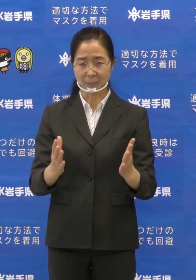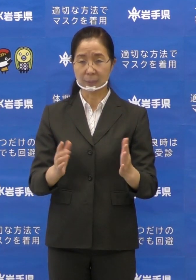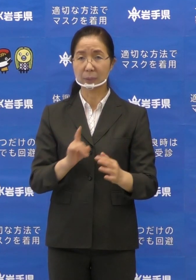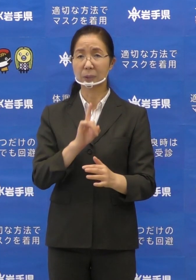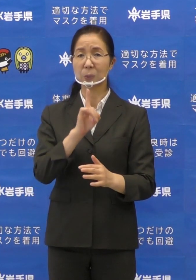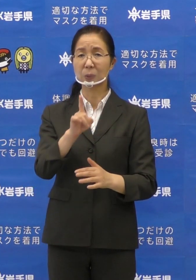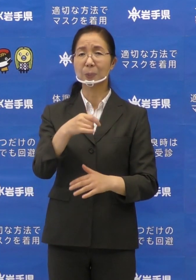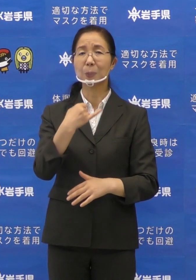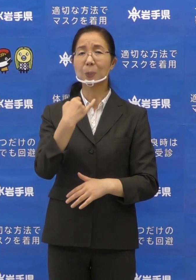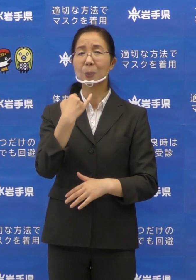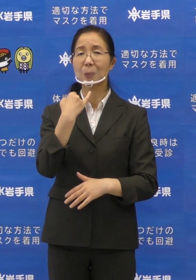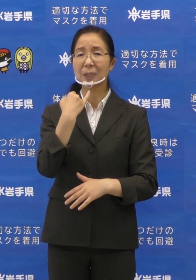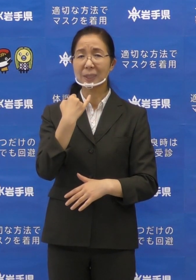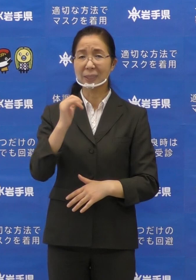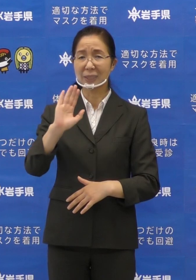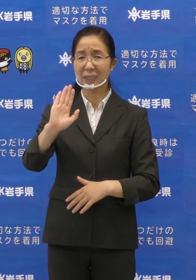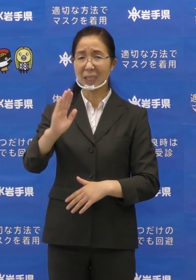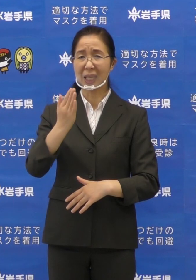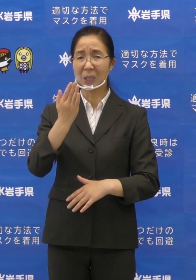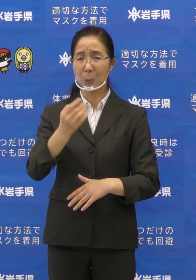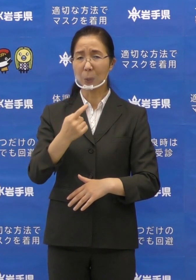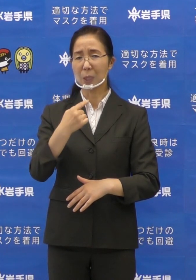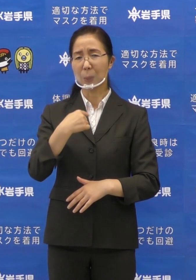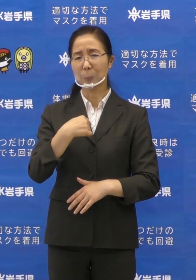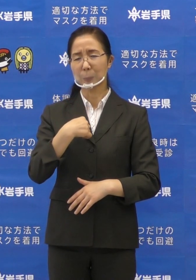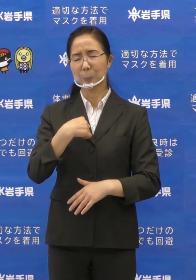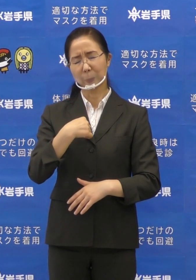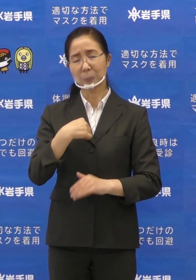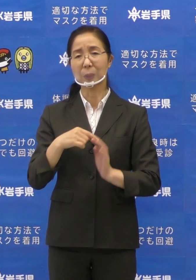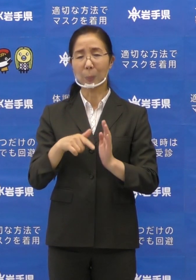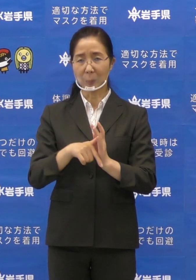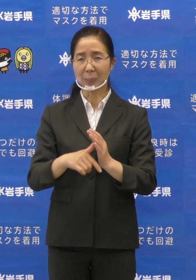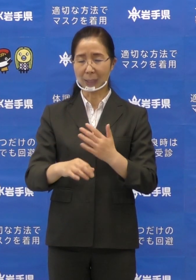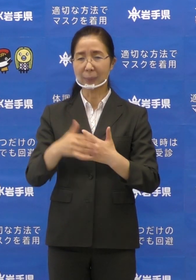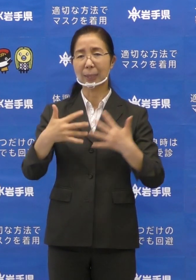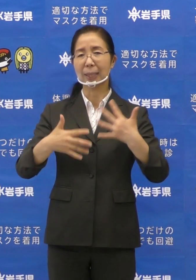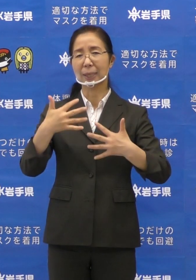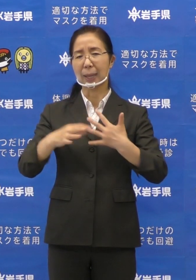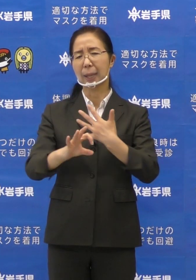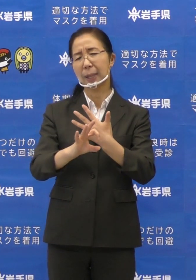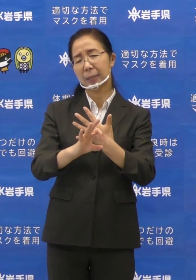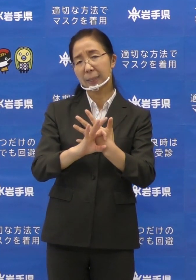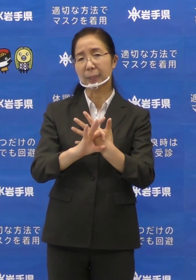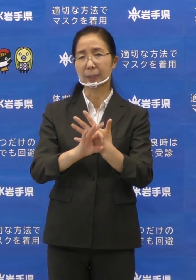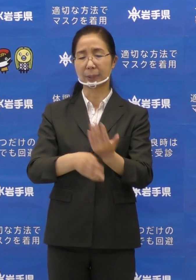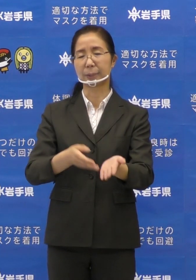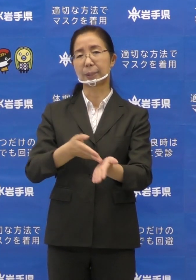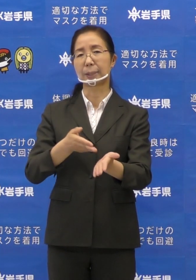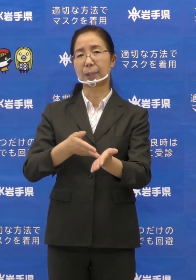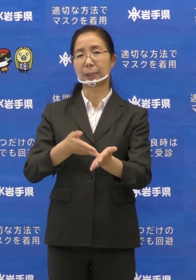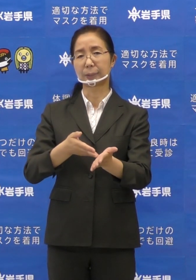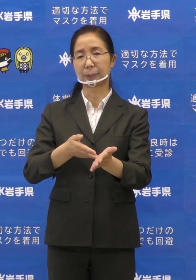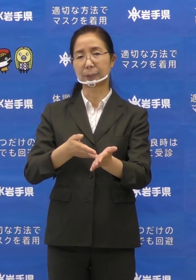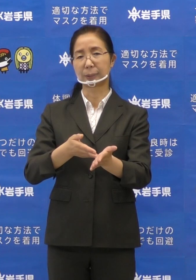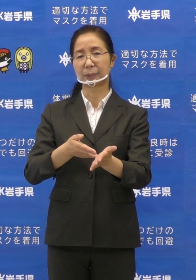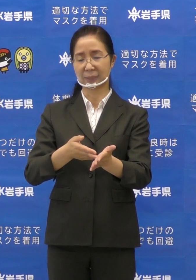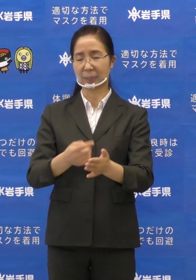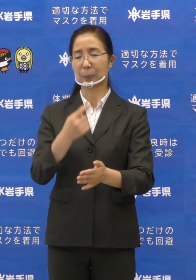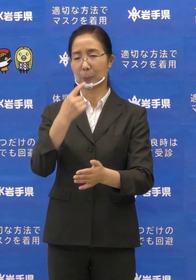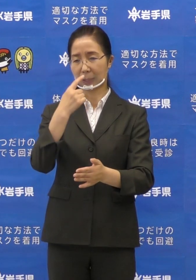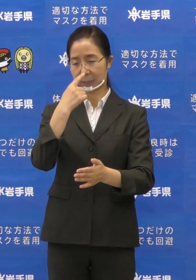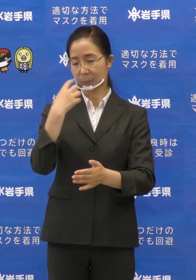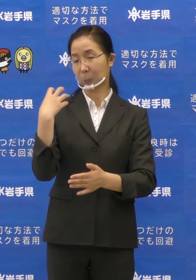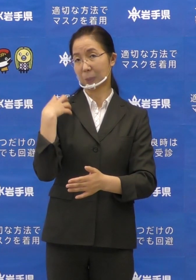ますので、スターウォーズを例えに引いているんですけれども、基本私の役割は8月14日で終わったと考え